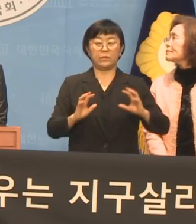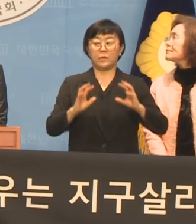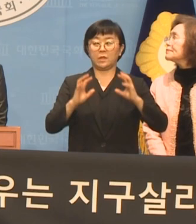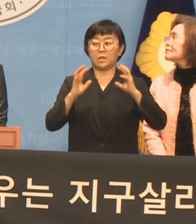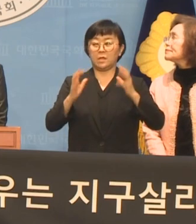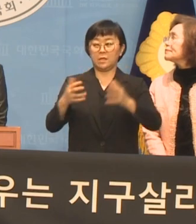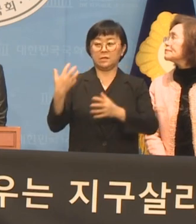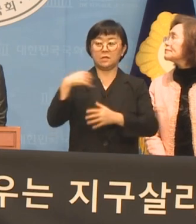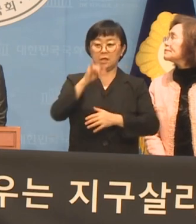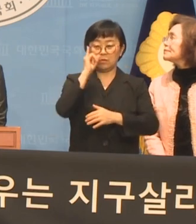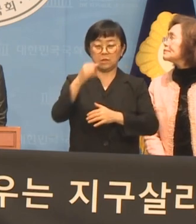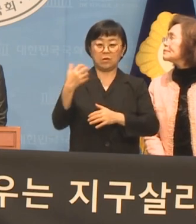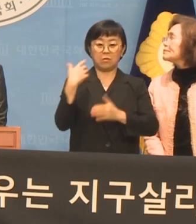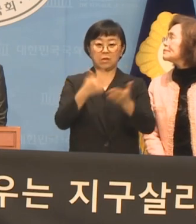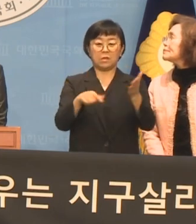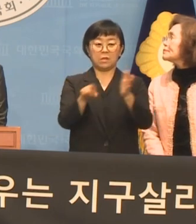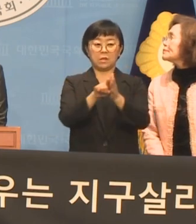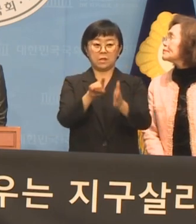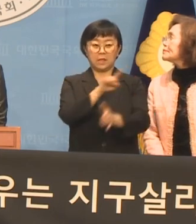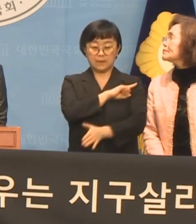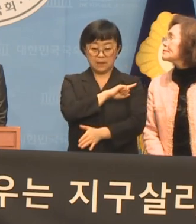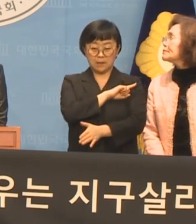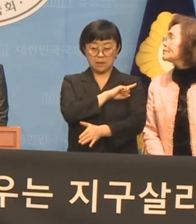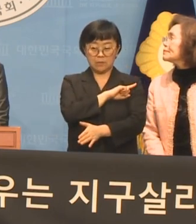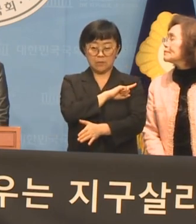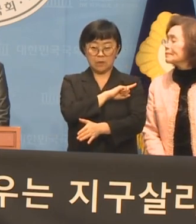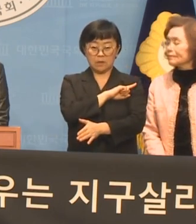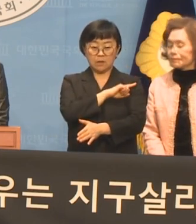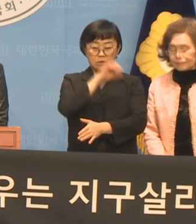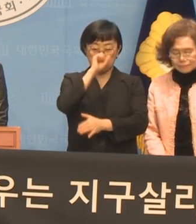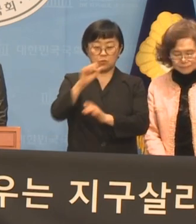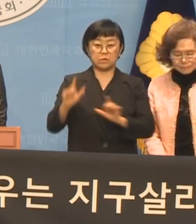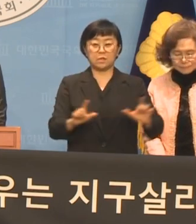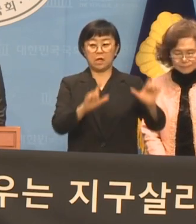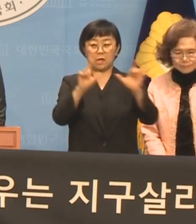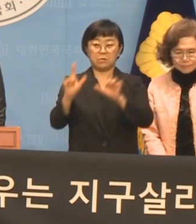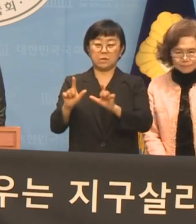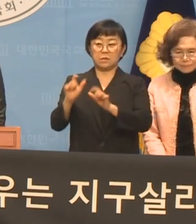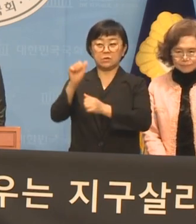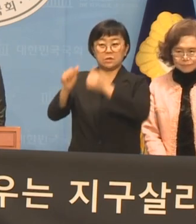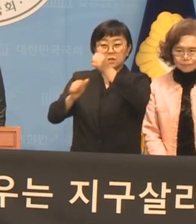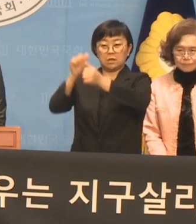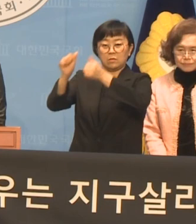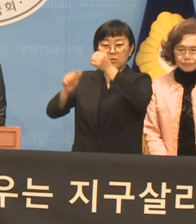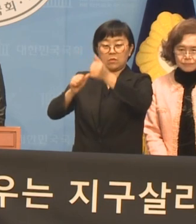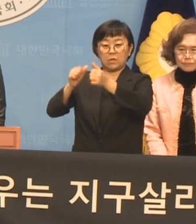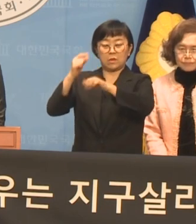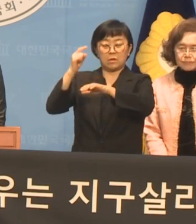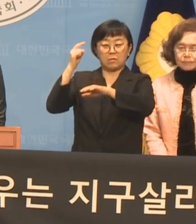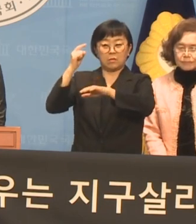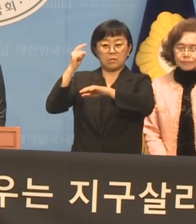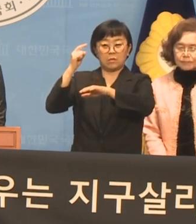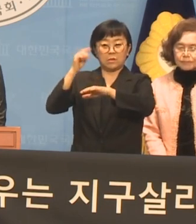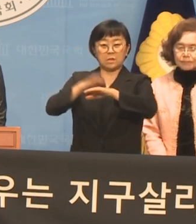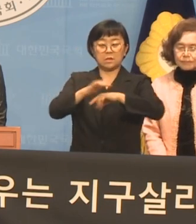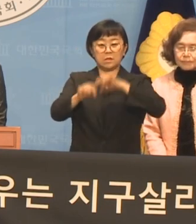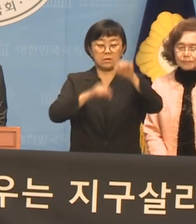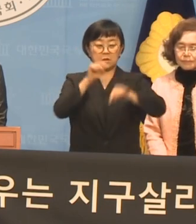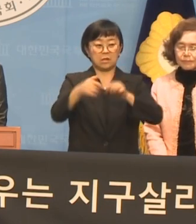선도국으로서 책임 있는 역할을 위해 가장 생태적 삶을 산 선조들의 실천적인 역사인